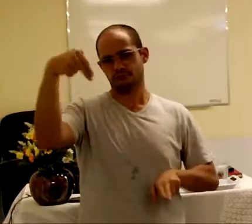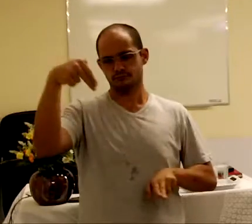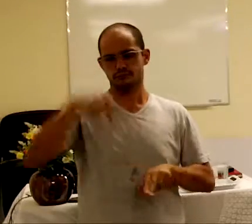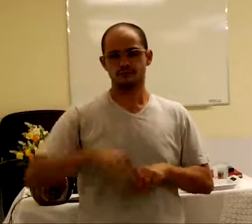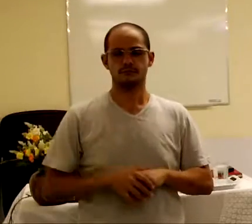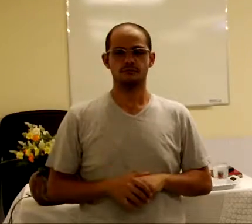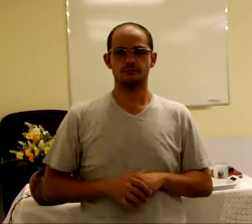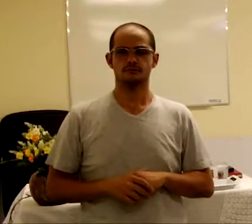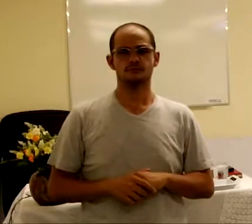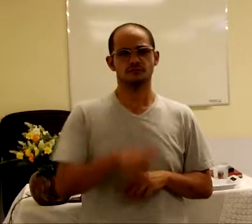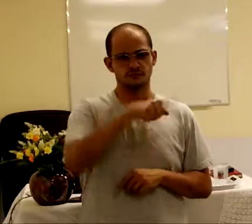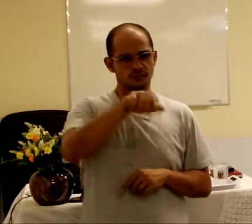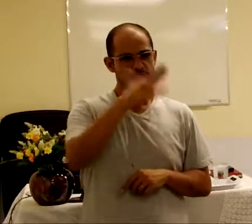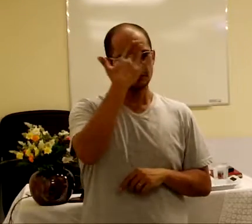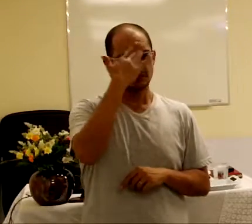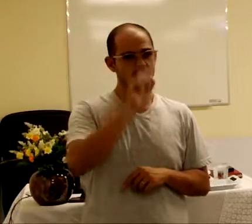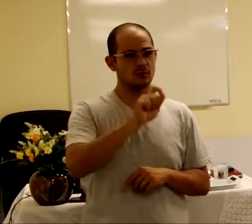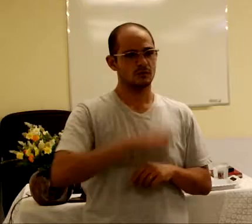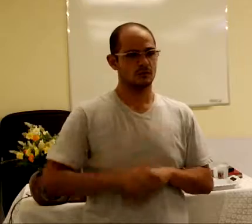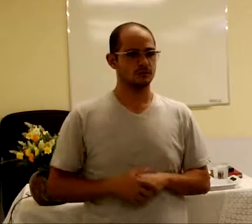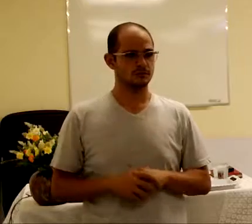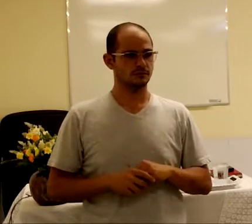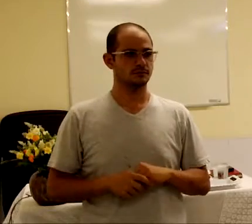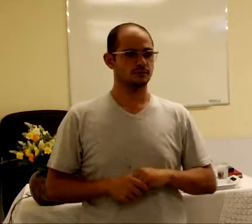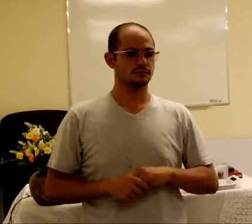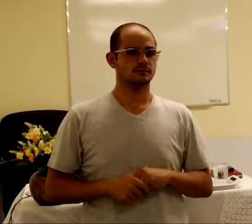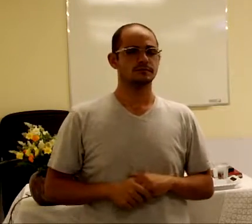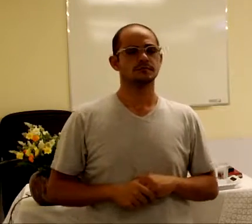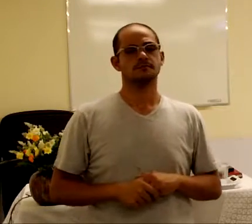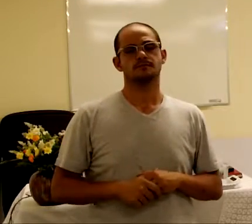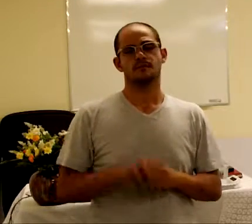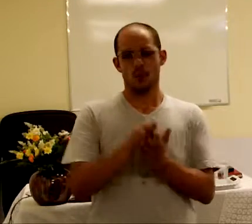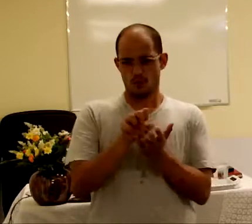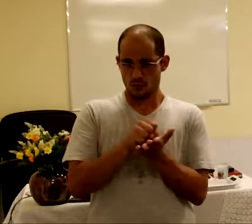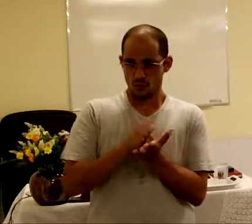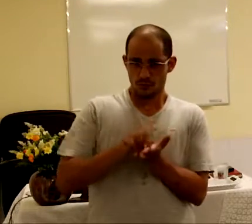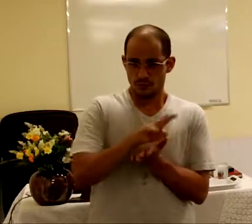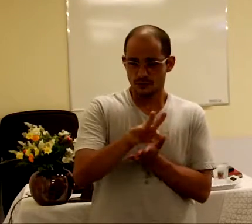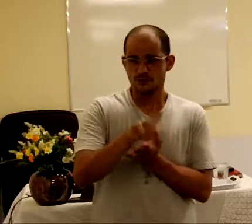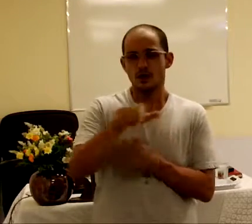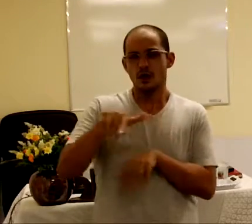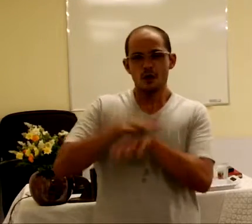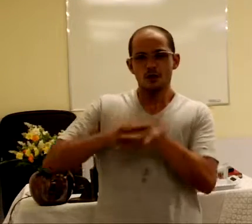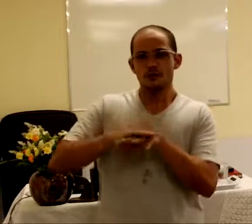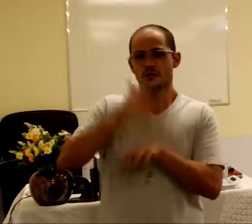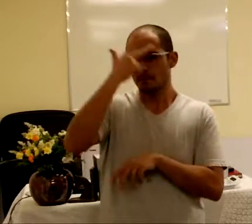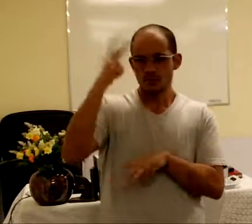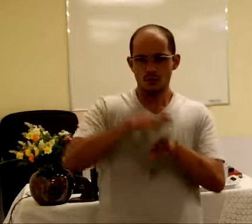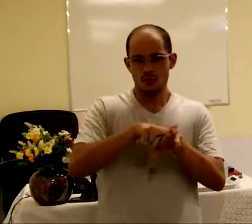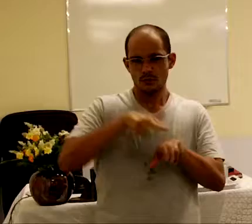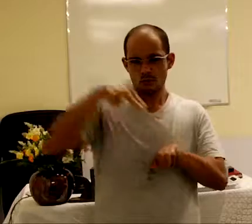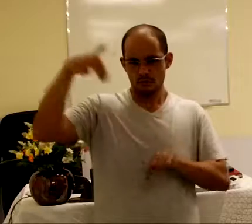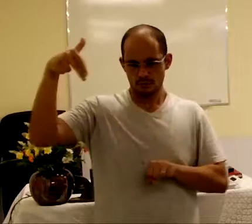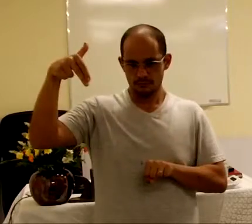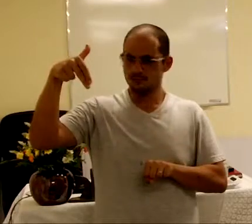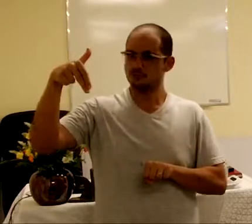Volta e meia, você sabe que, a maioria, todo mundo sabe que o espiritismo, uma das suas tarefas é conversar com gente morta. Vocês sabem disso, né, gente? Nós